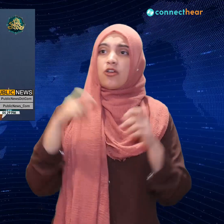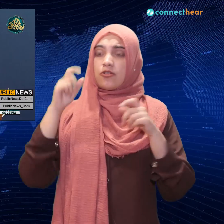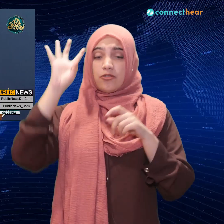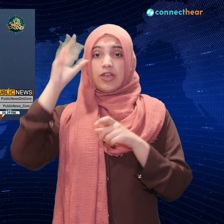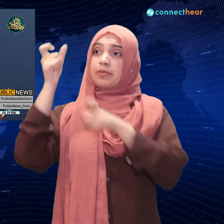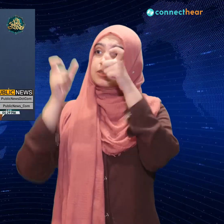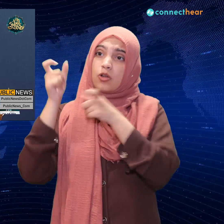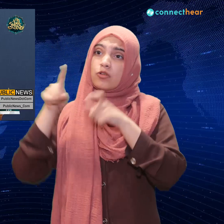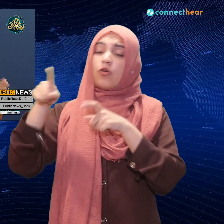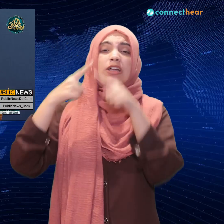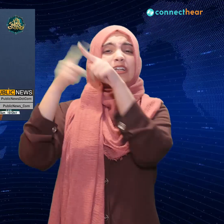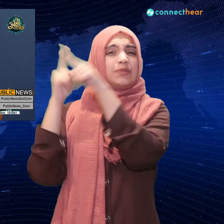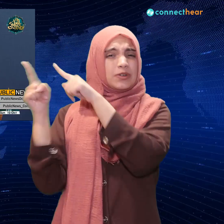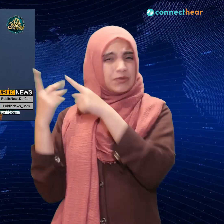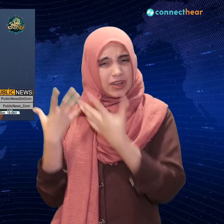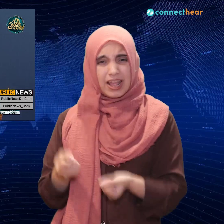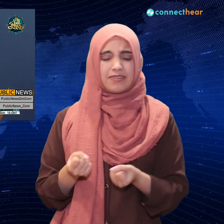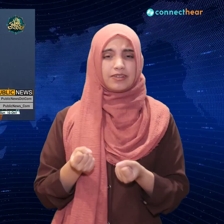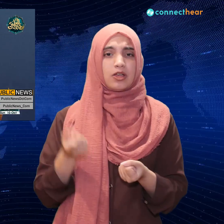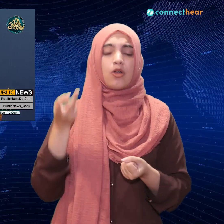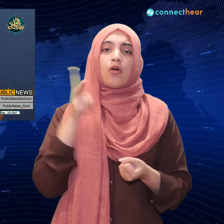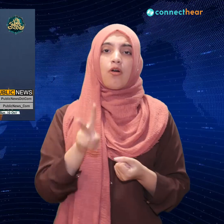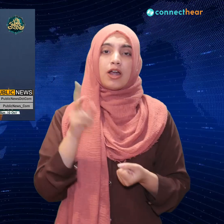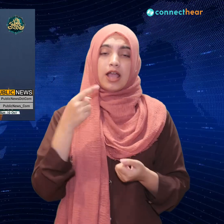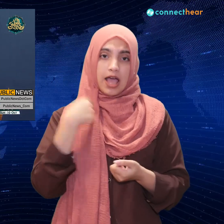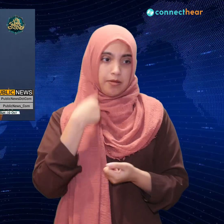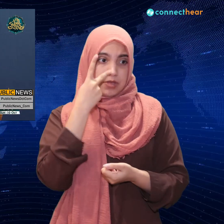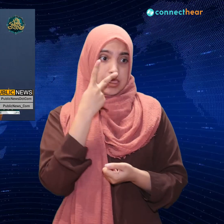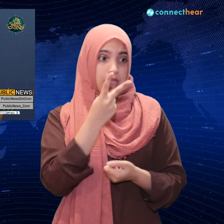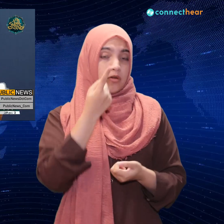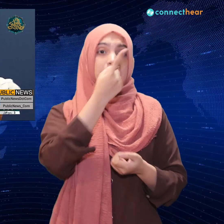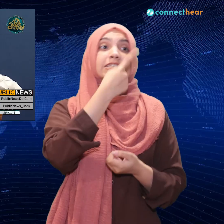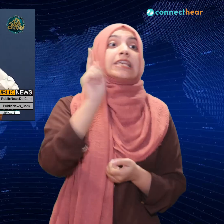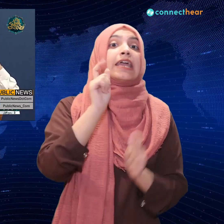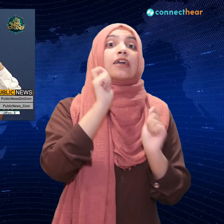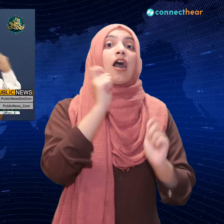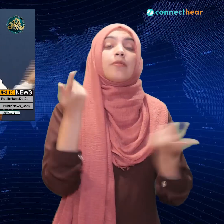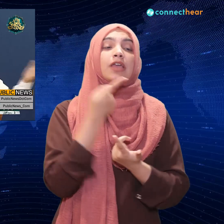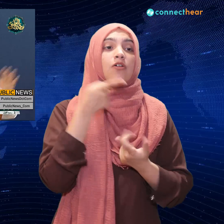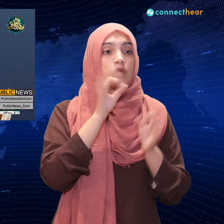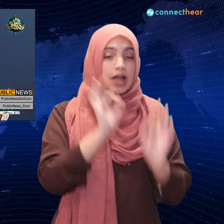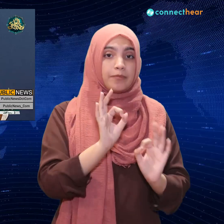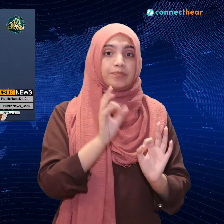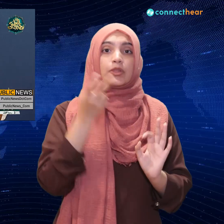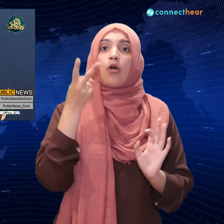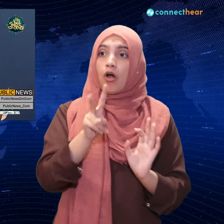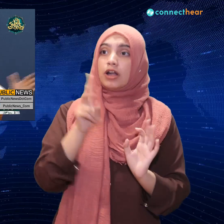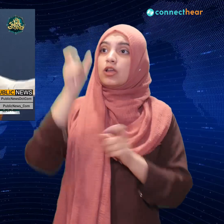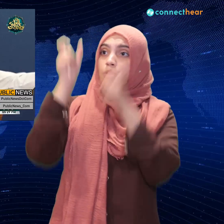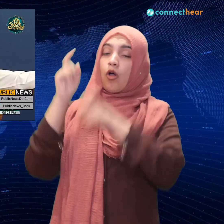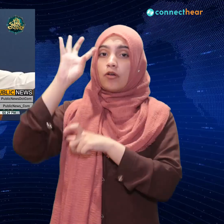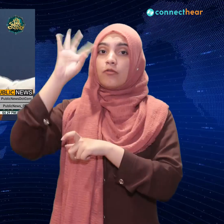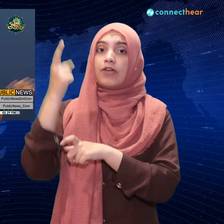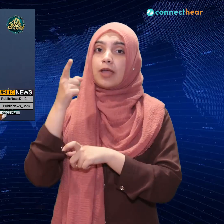تھے۔ جو ہمیں کہا گیا تھا سیدھا راستہ ہے، اور جو ہمارے رول ماڈلز تھے، اس